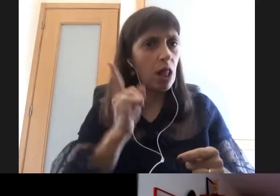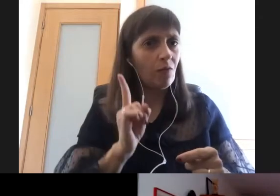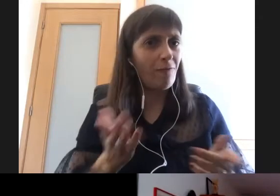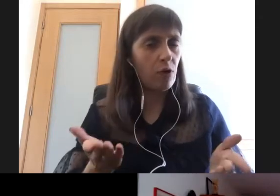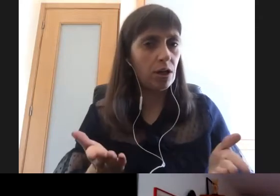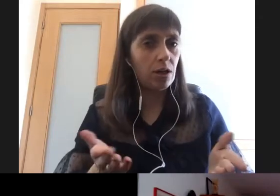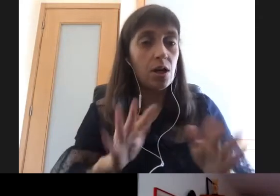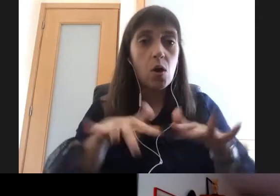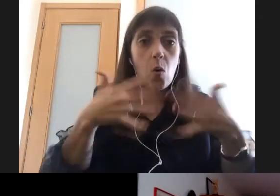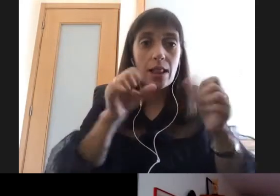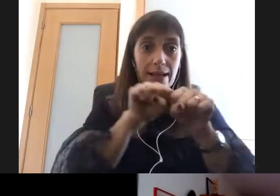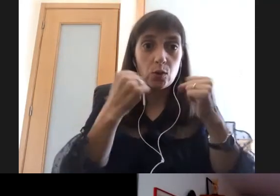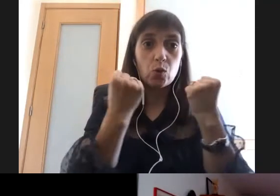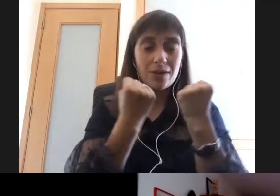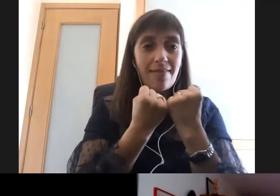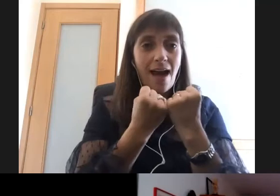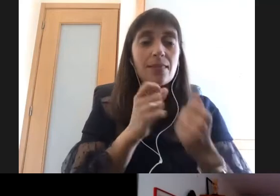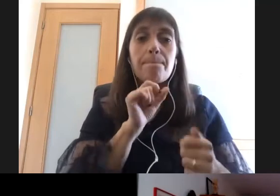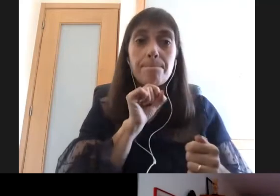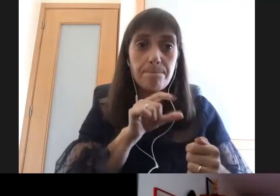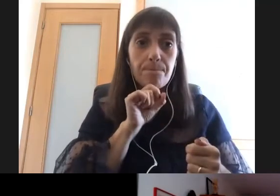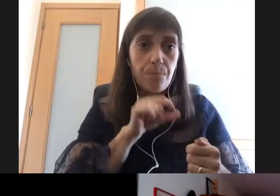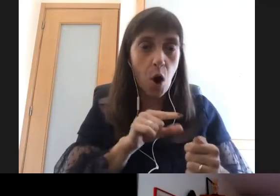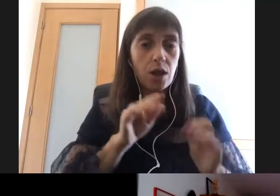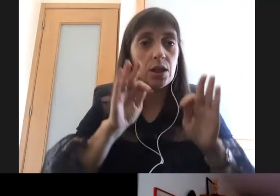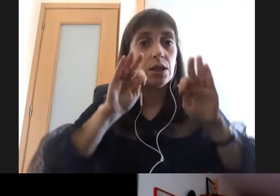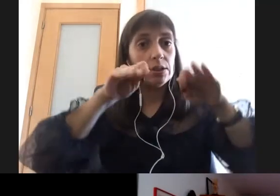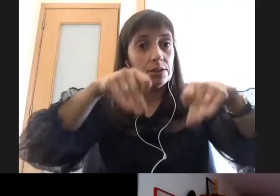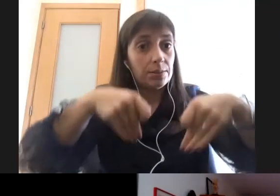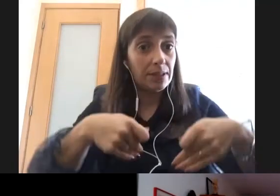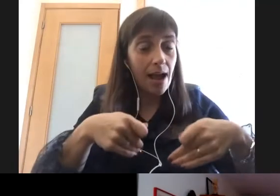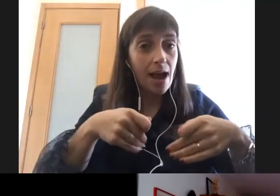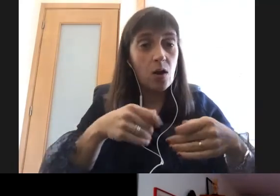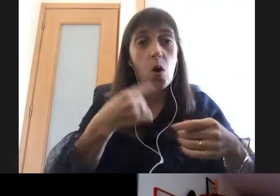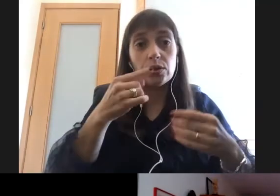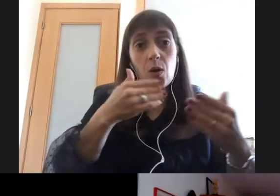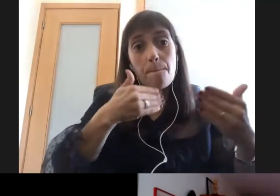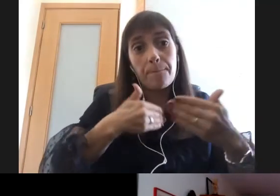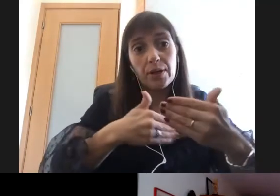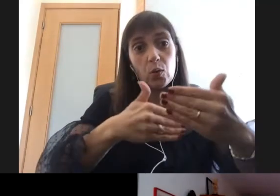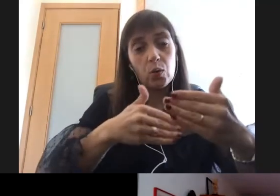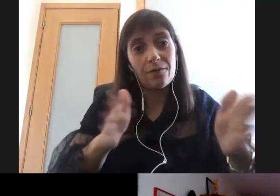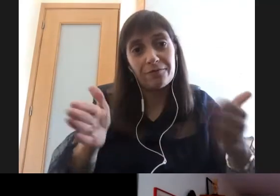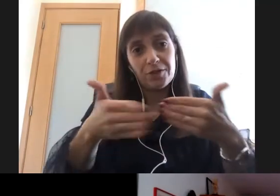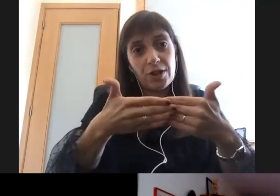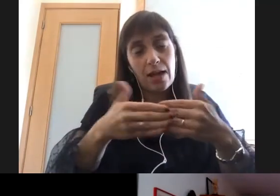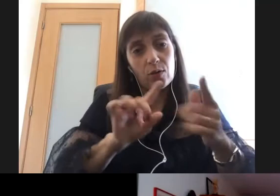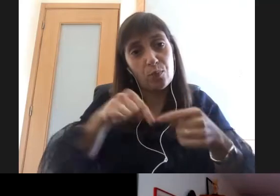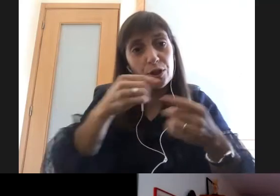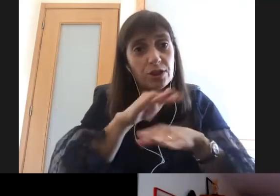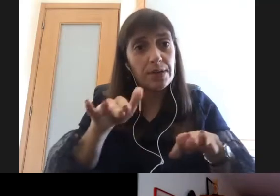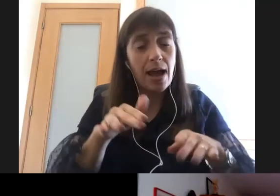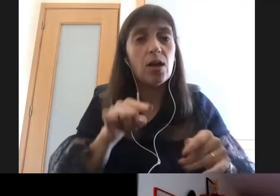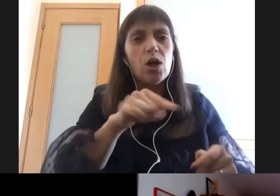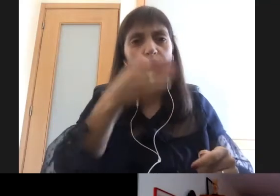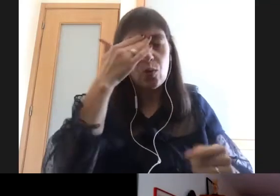Qualquer sociedade pode terminar ou passar por um período desse de fechamento. Você acha que, nesse momento,